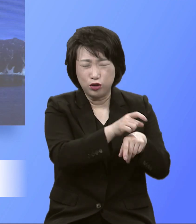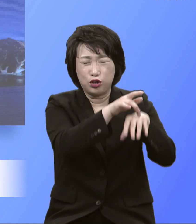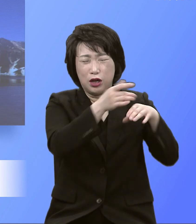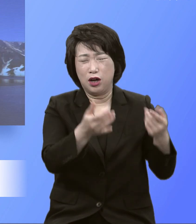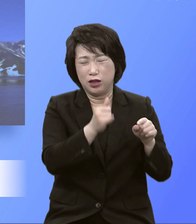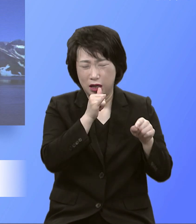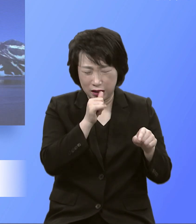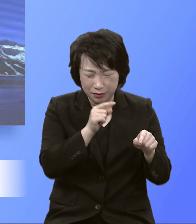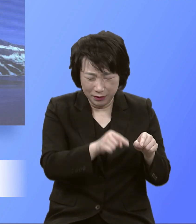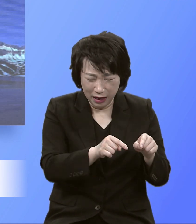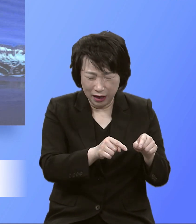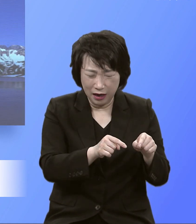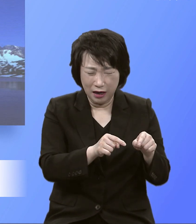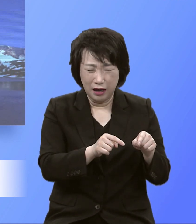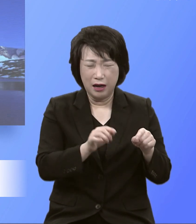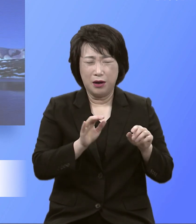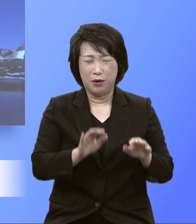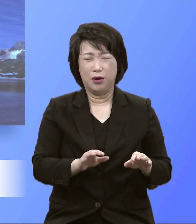마귀사단 귀신아,